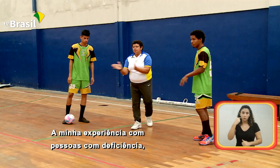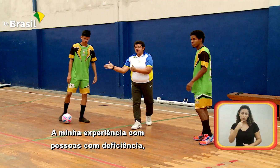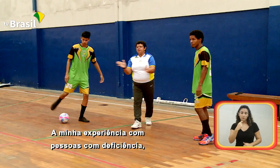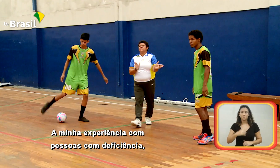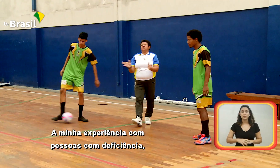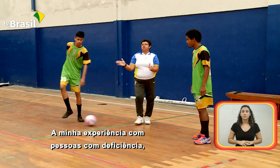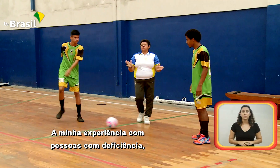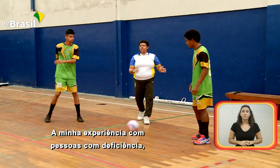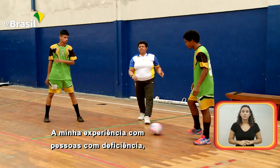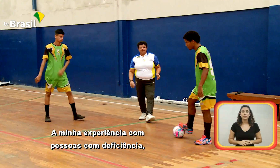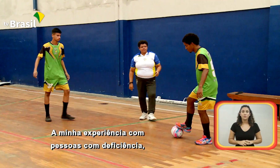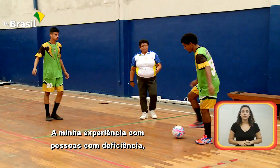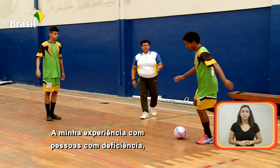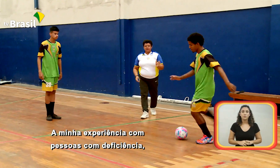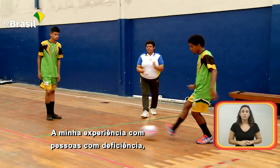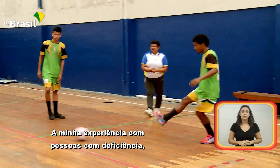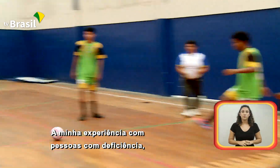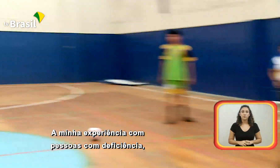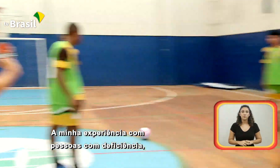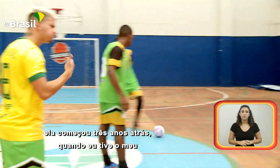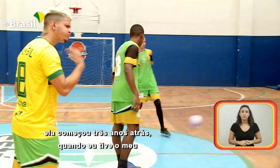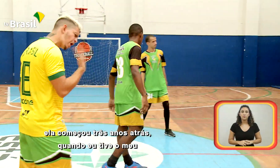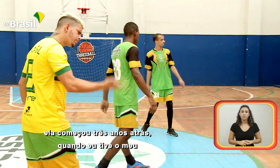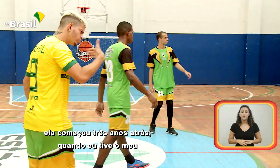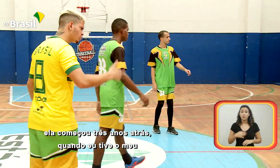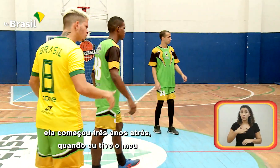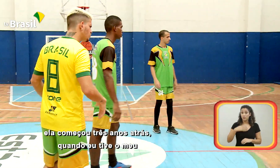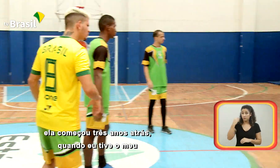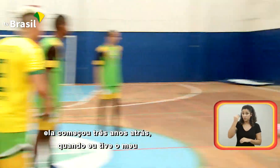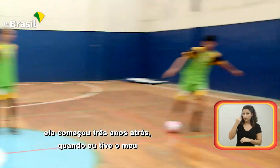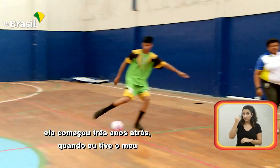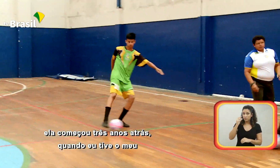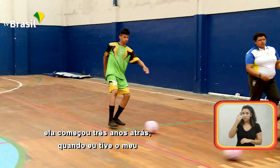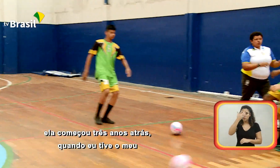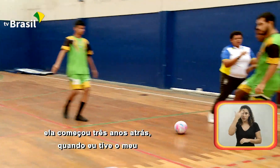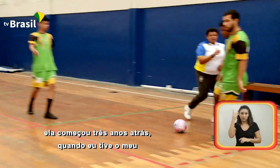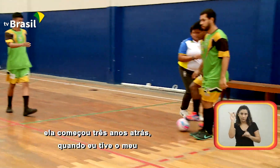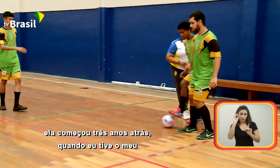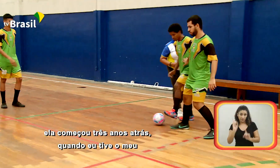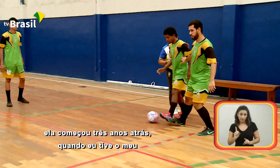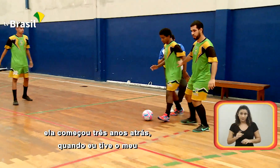minha experiência com pessoas com deficiência, né, ela começou há 3 anos atrás, quando eu tive a minha